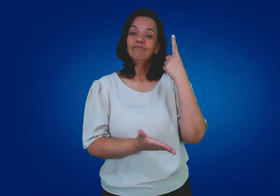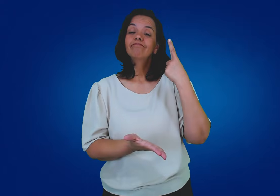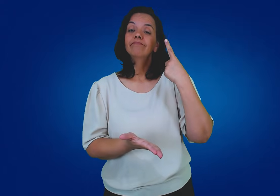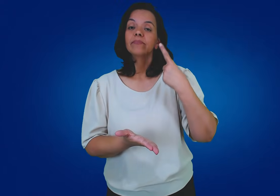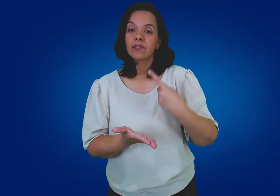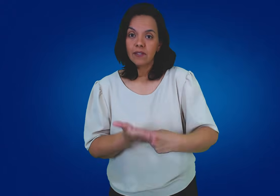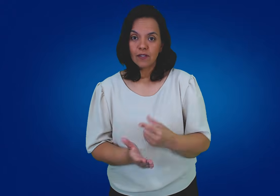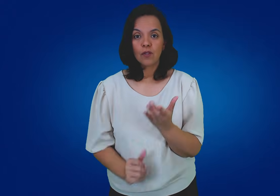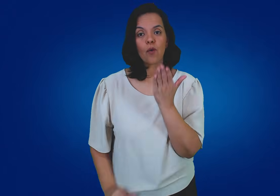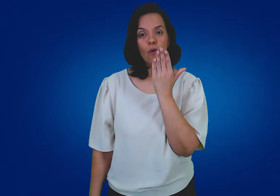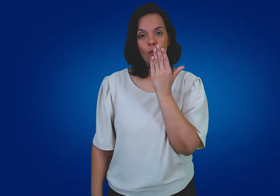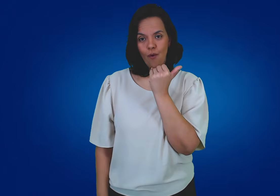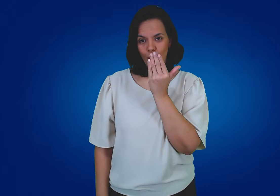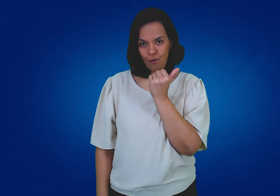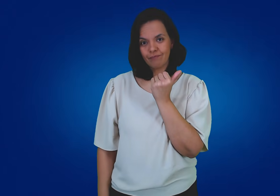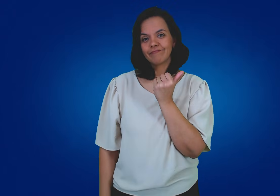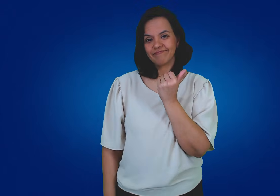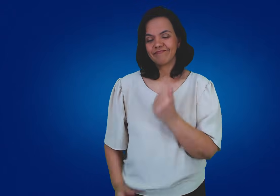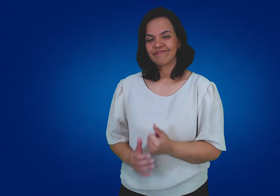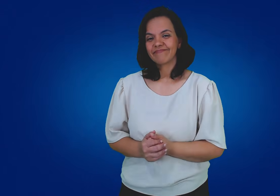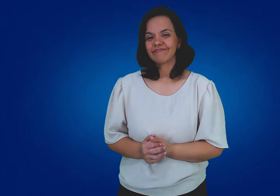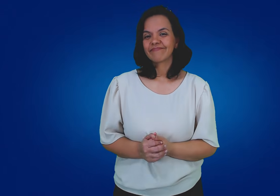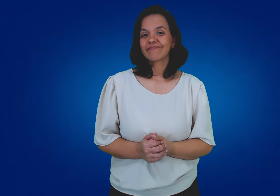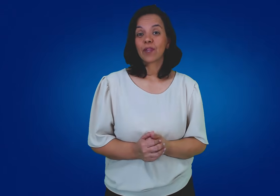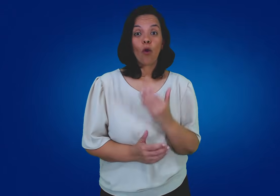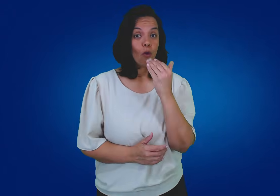eles decidiram comer do fruto proibido.